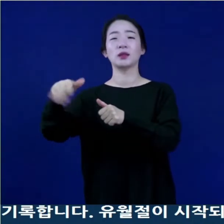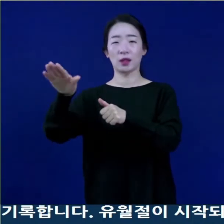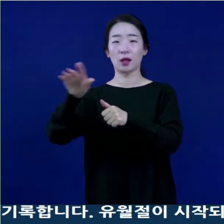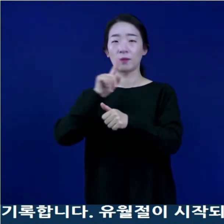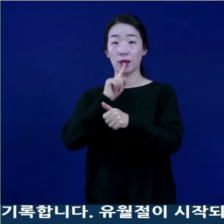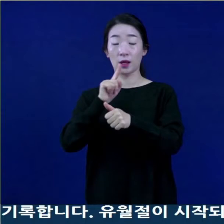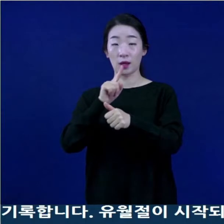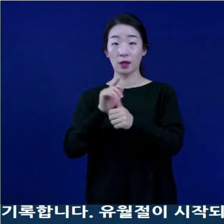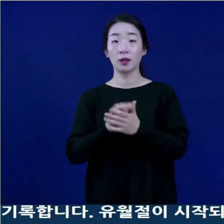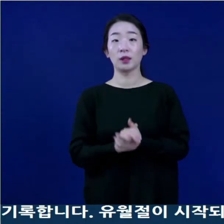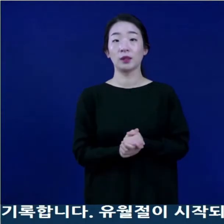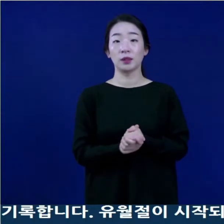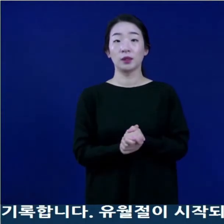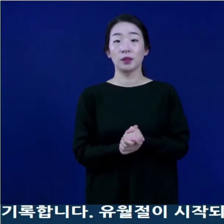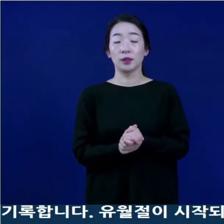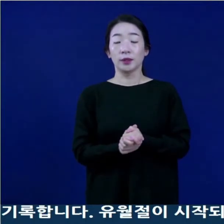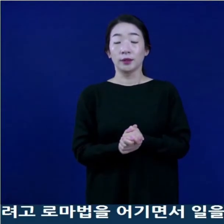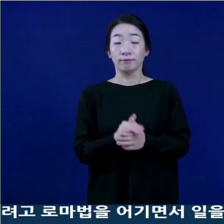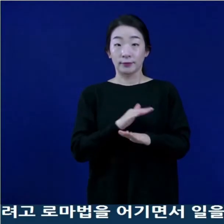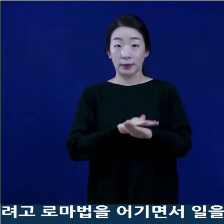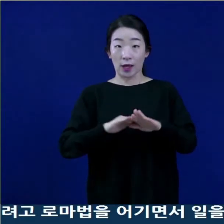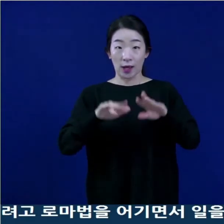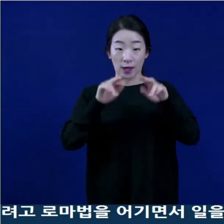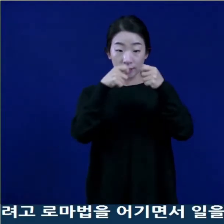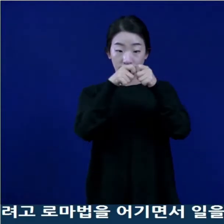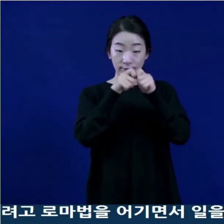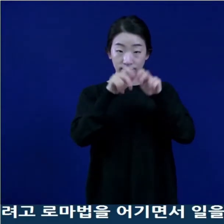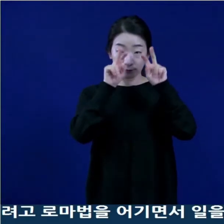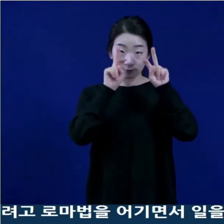따라와 주시면서 잘 살펴보십시다.